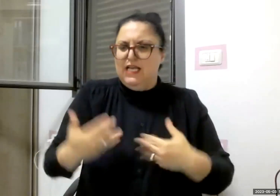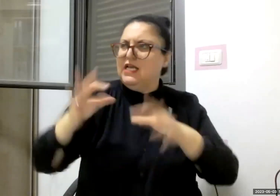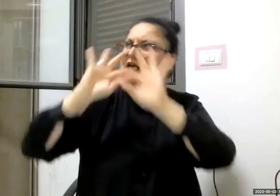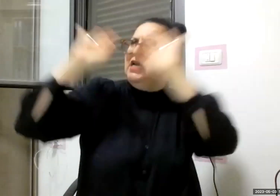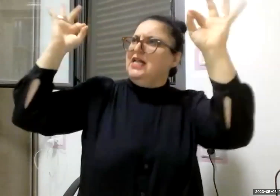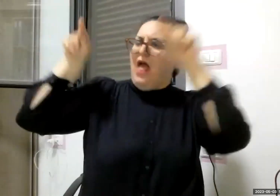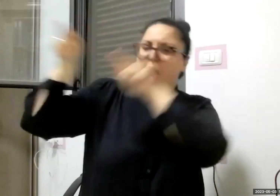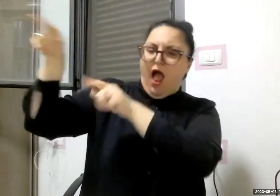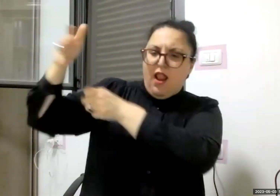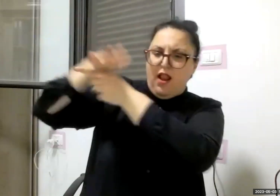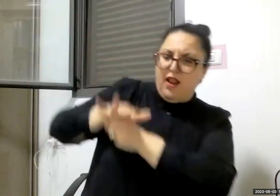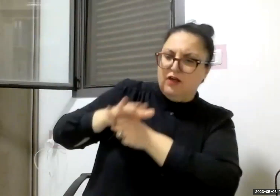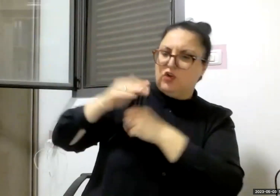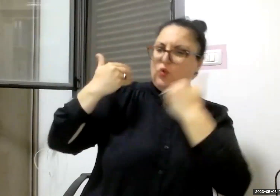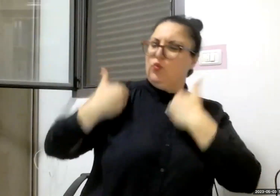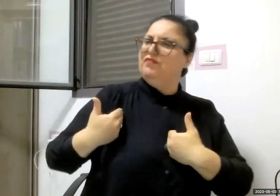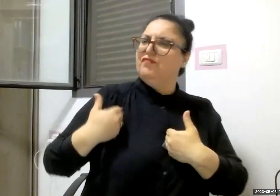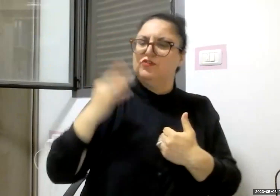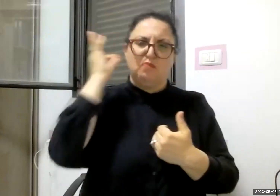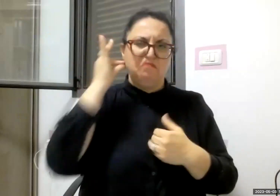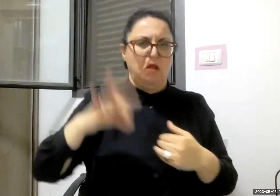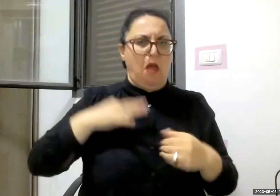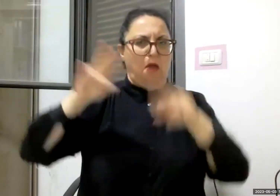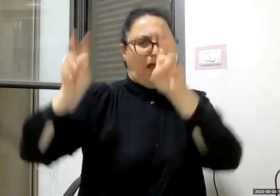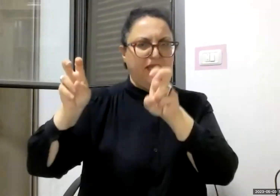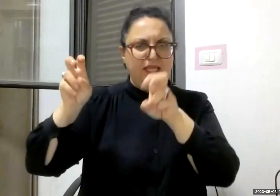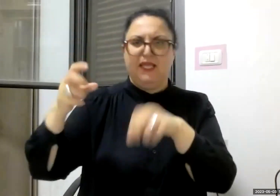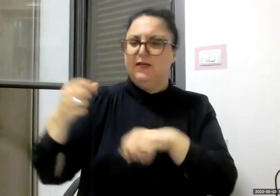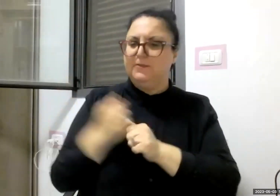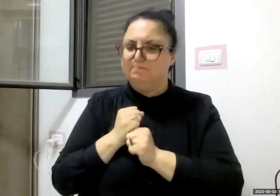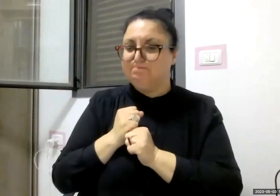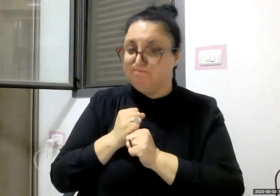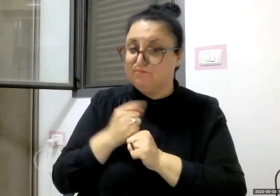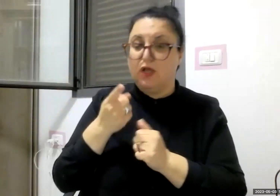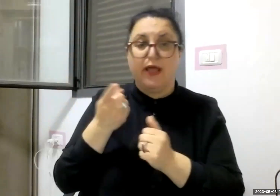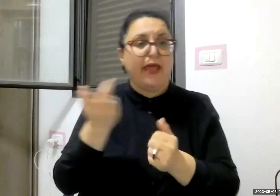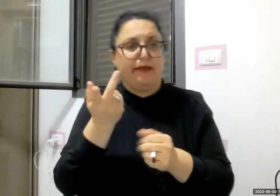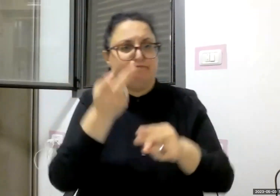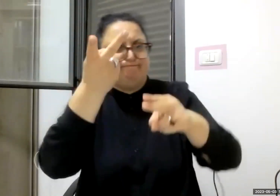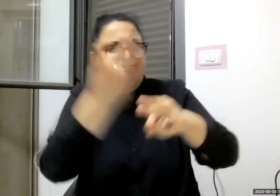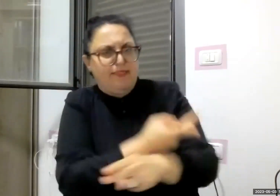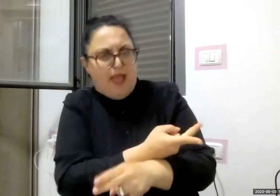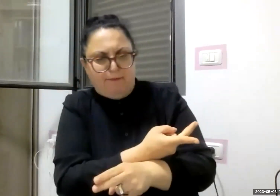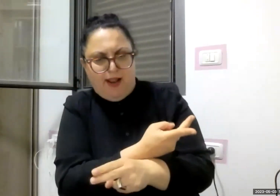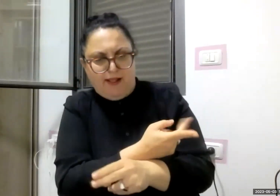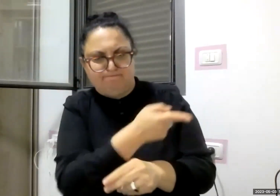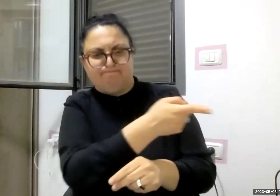כפיית האידיאל של הגוף השומע, הבריא כביכול, ואיך